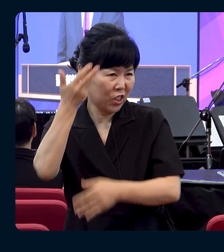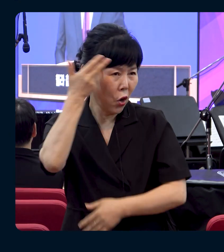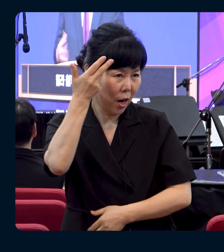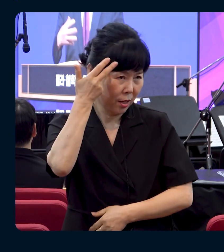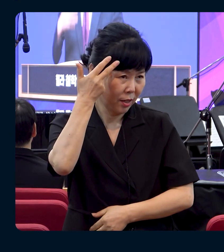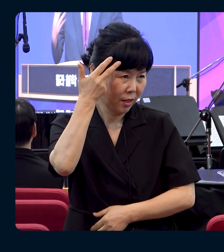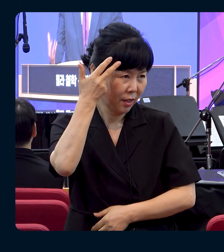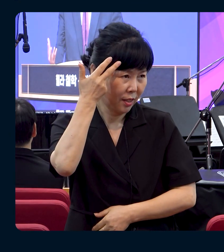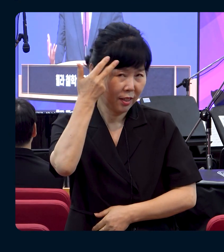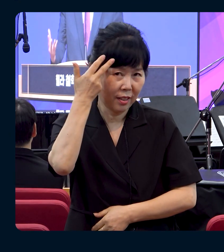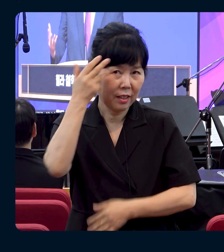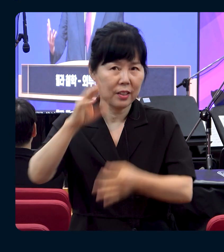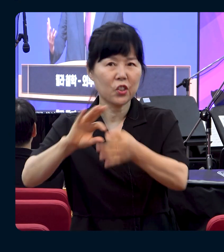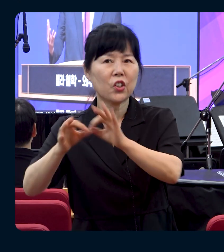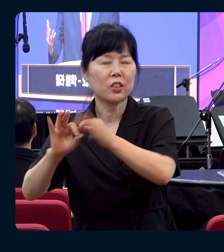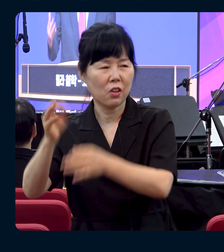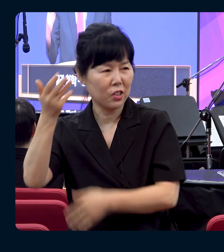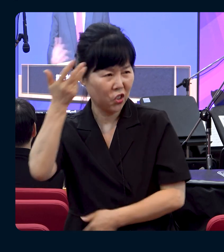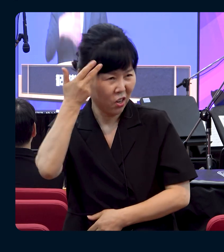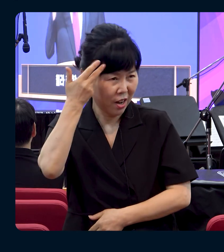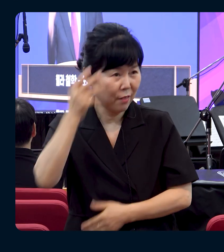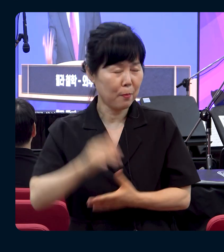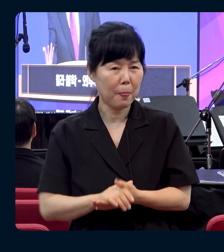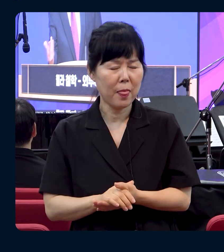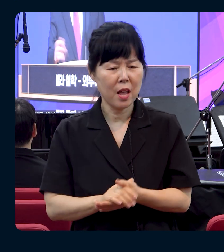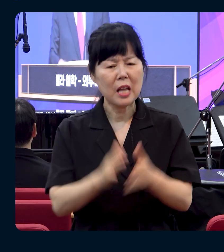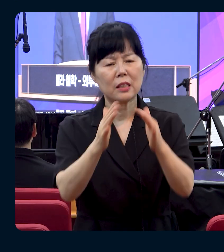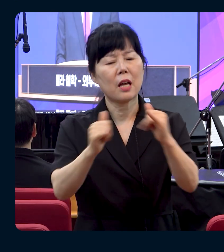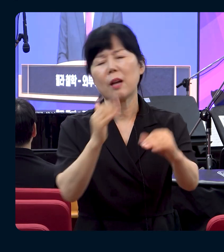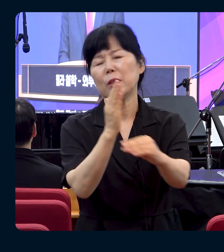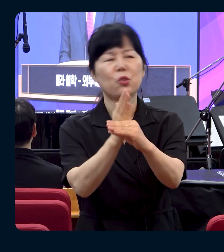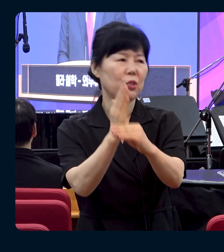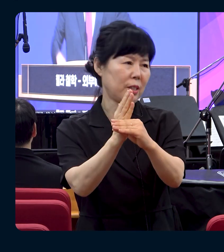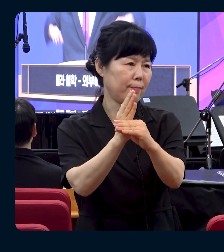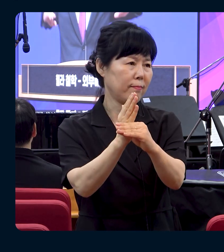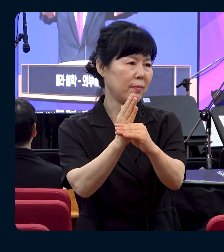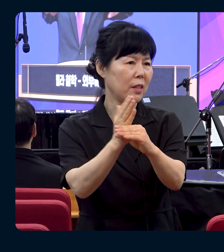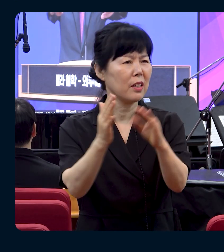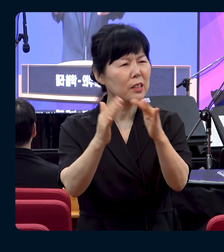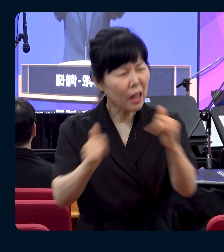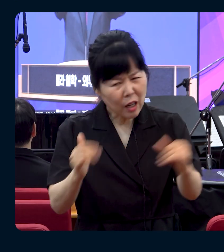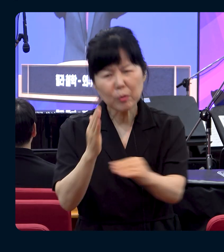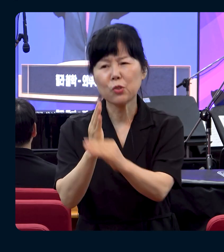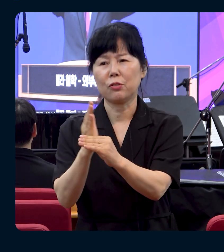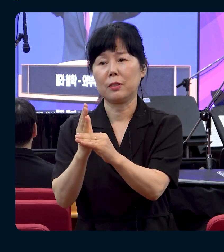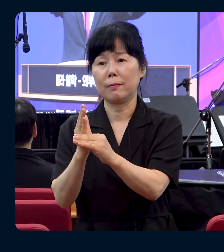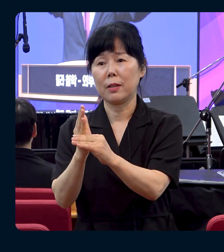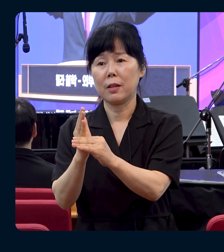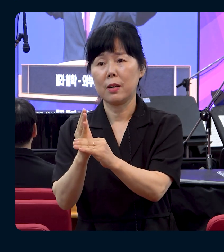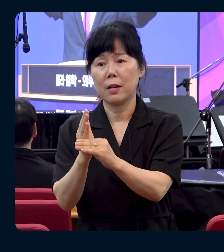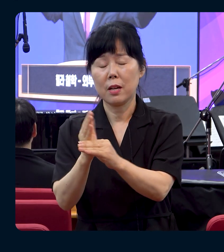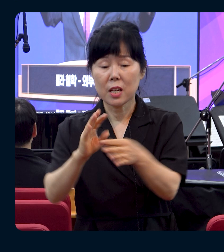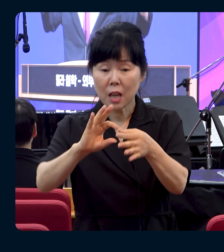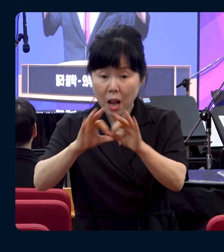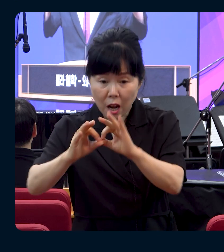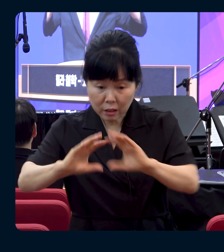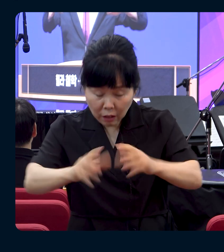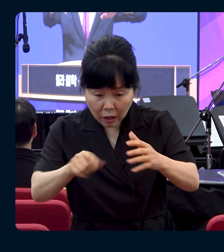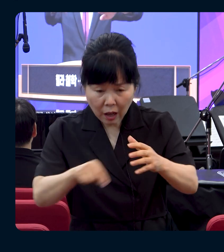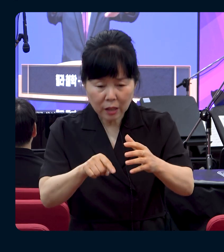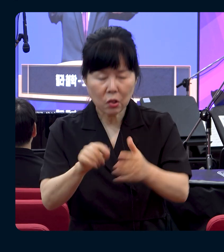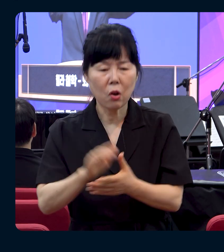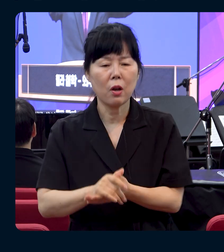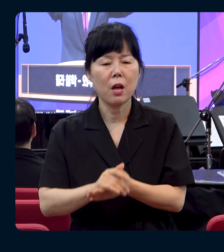철학은요 인본주의 철학입니다. 세상의 초등학문이에요. 자, 그런데 여러분 그 당시 그 헬라 사회는요 헬라